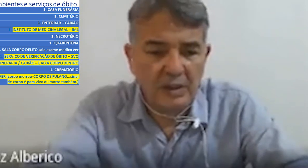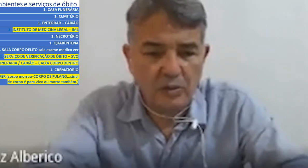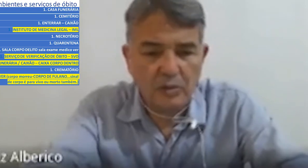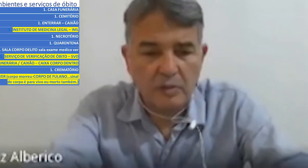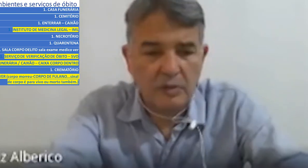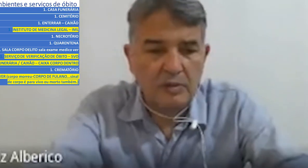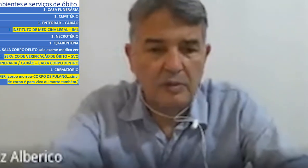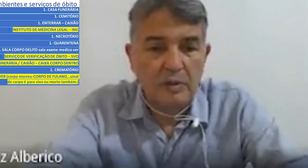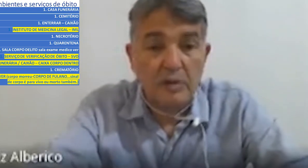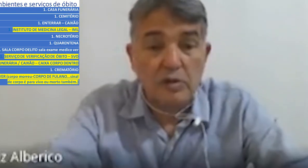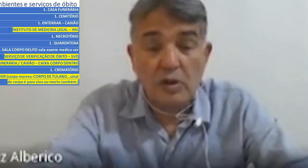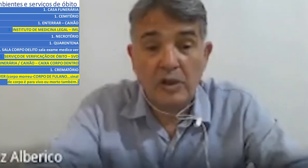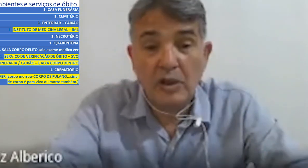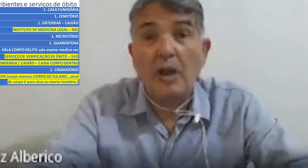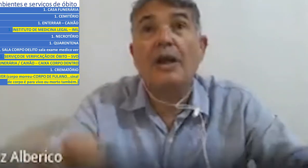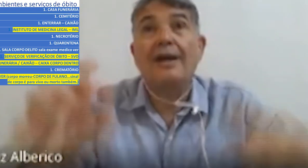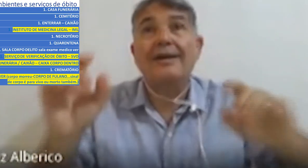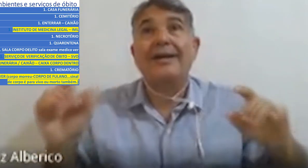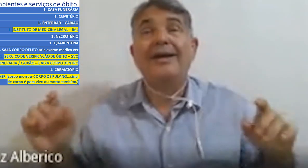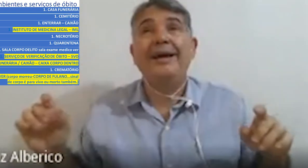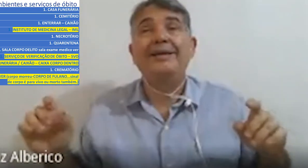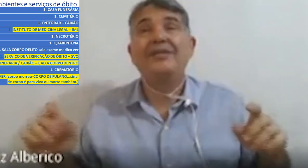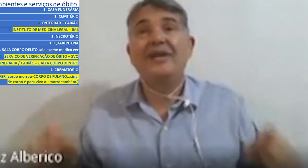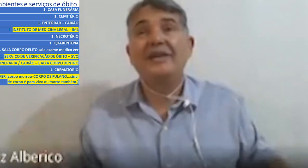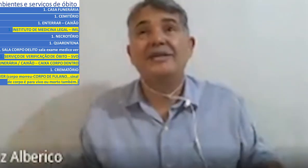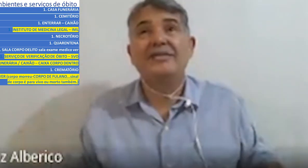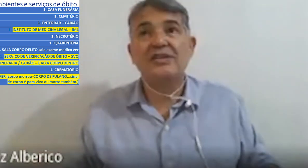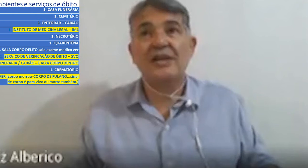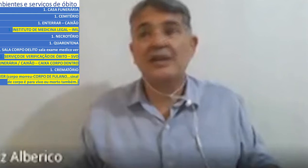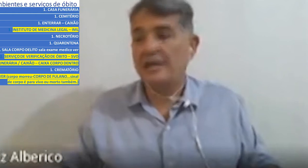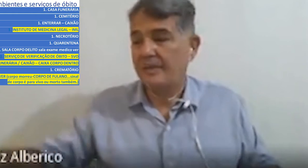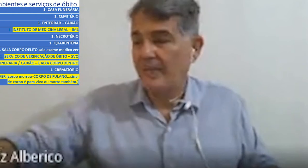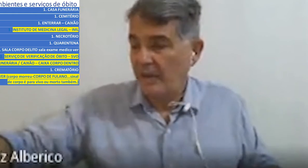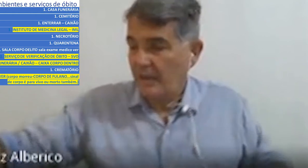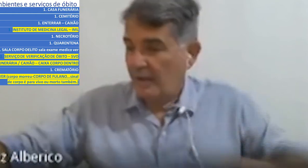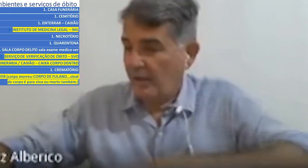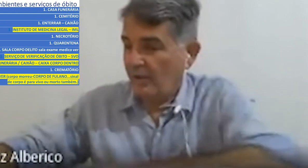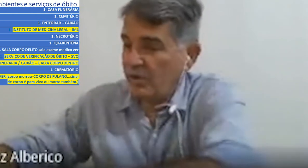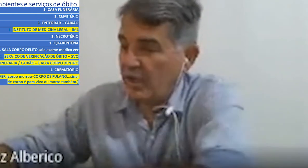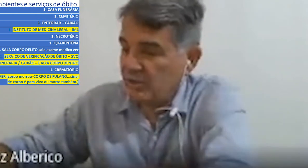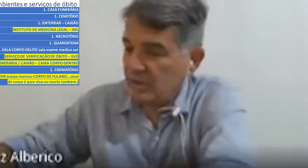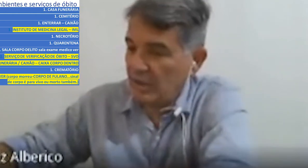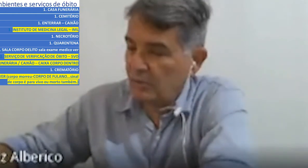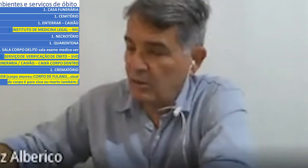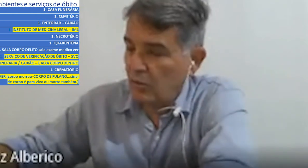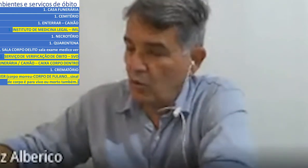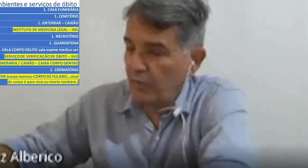dentro. Só que a diferença vai estar aí. O que é o sinal de corpo?